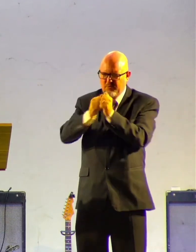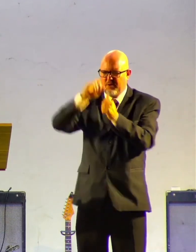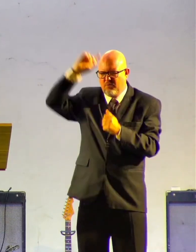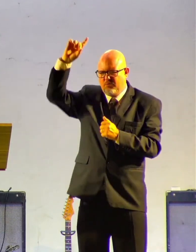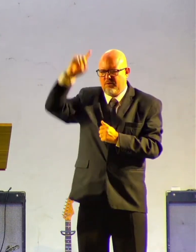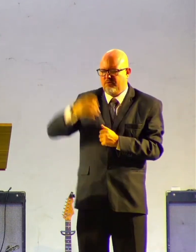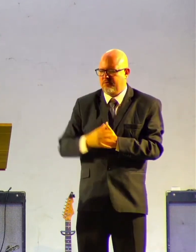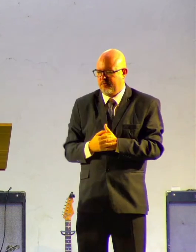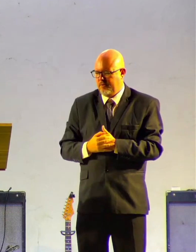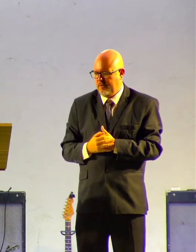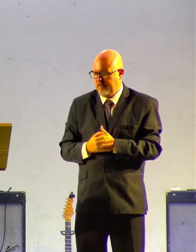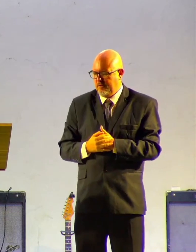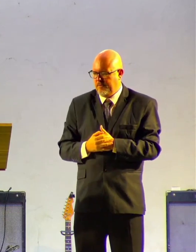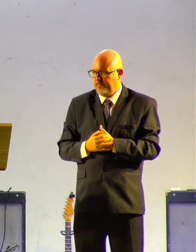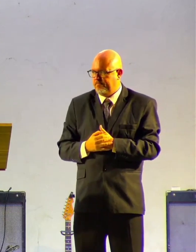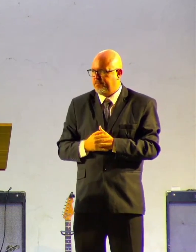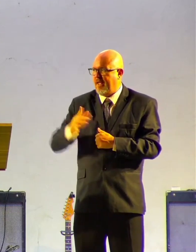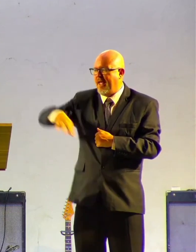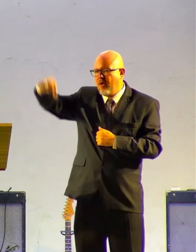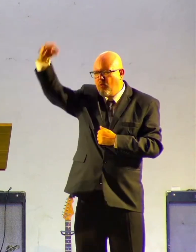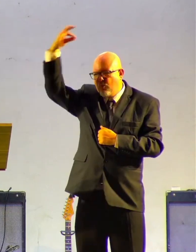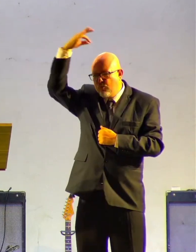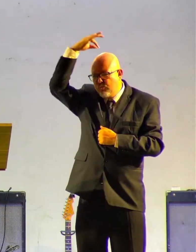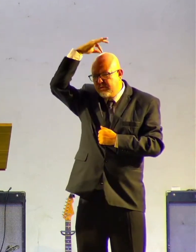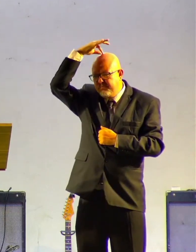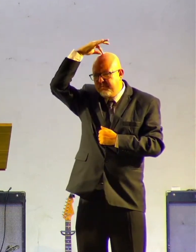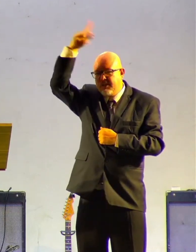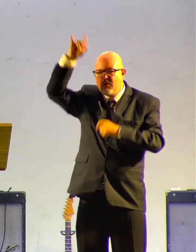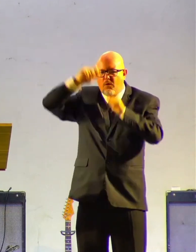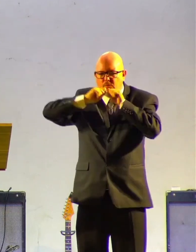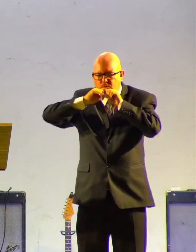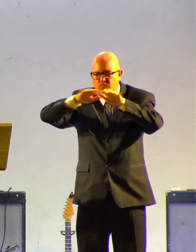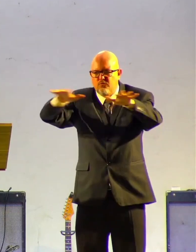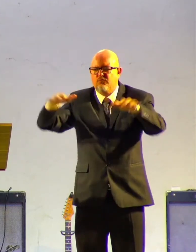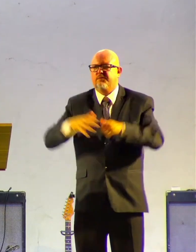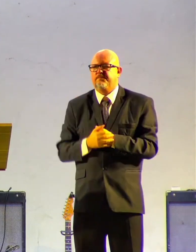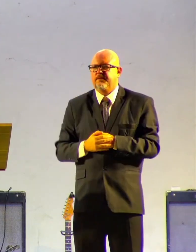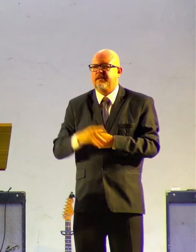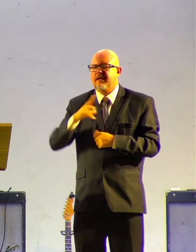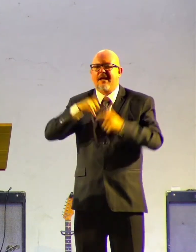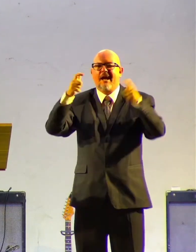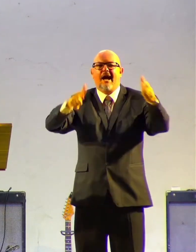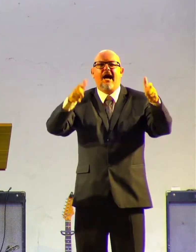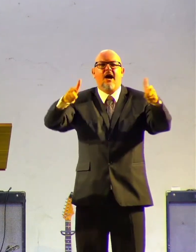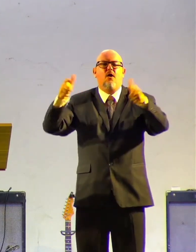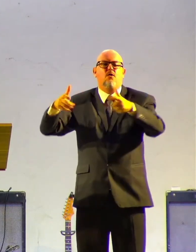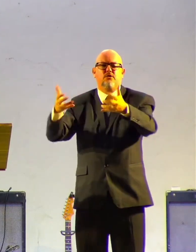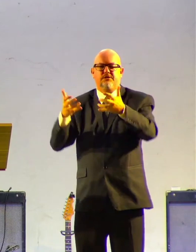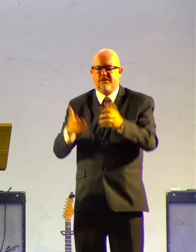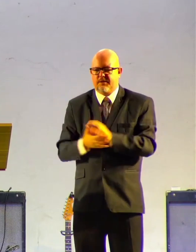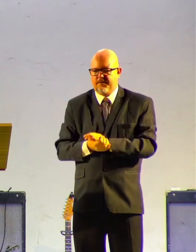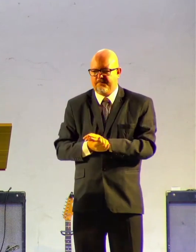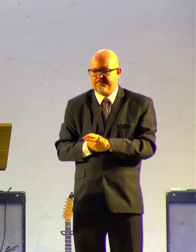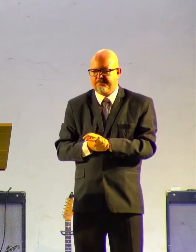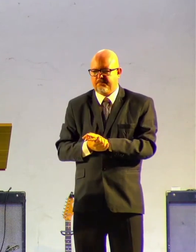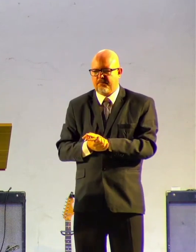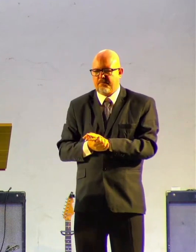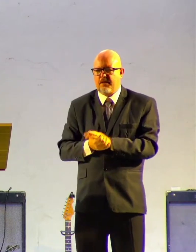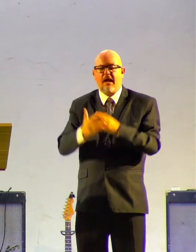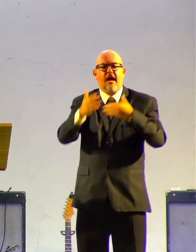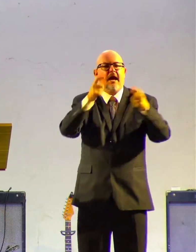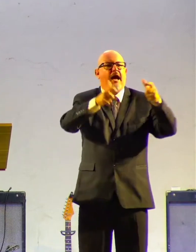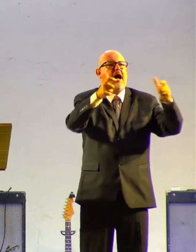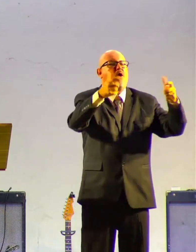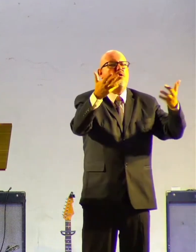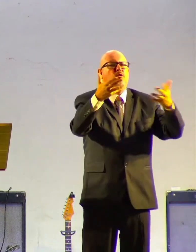Deus. É o Espírito Santo que sopra, e Ele sopra onde quer. Ele sopra onde